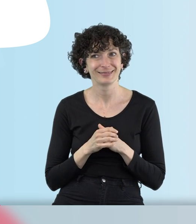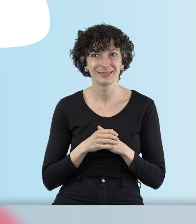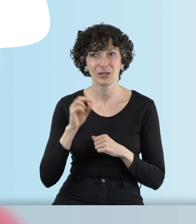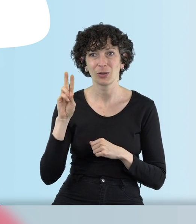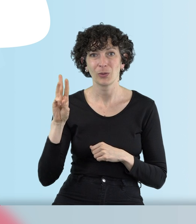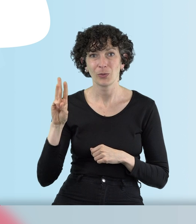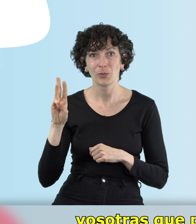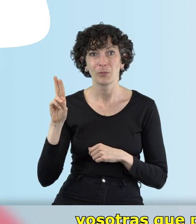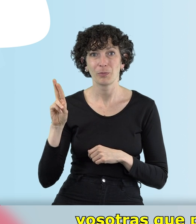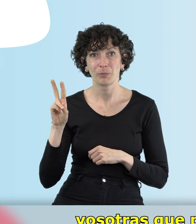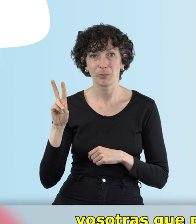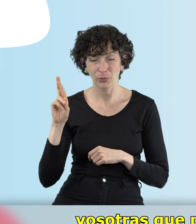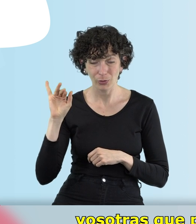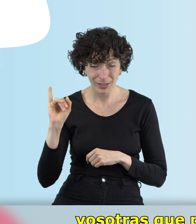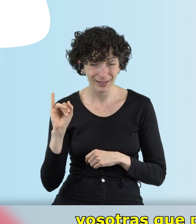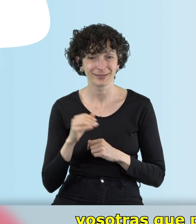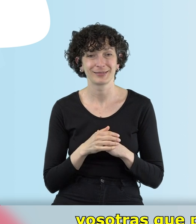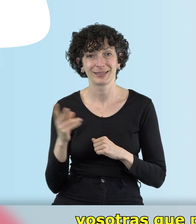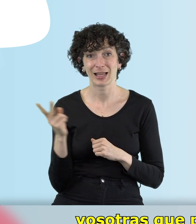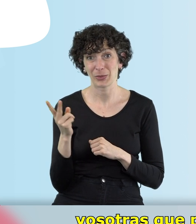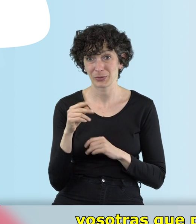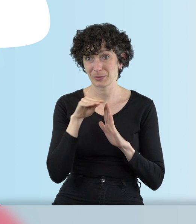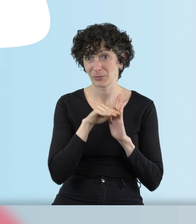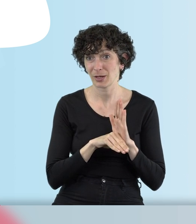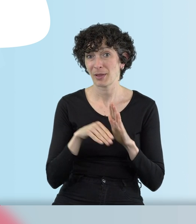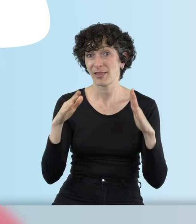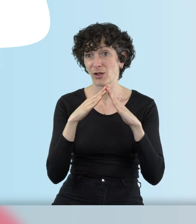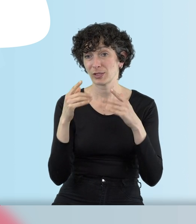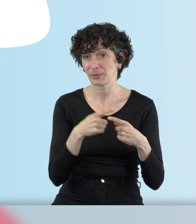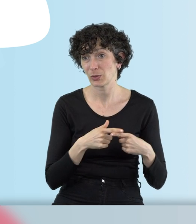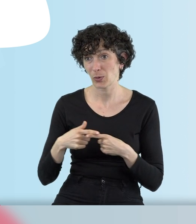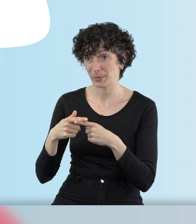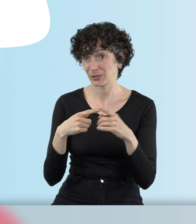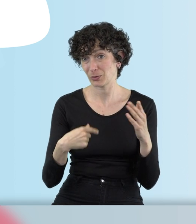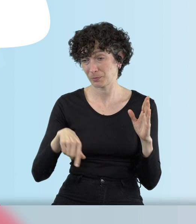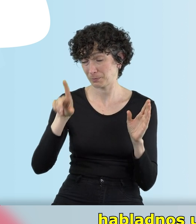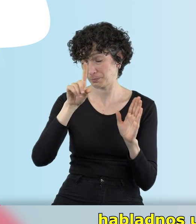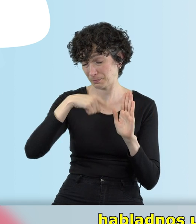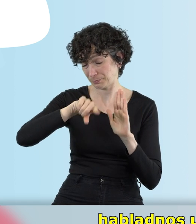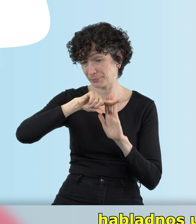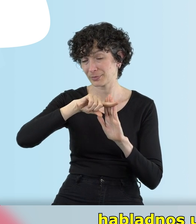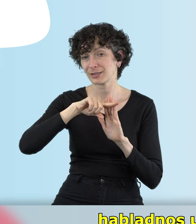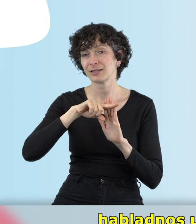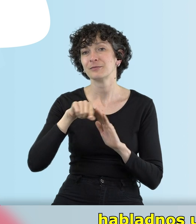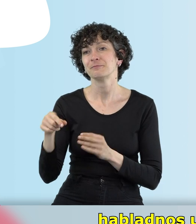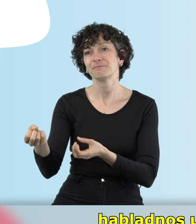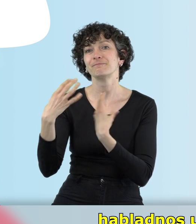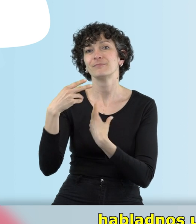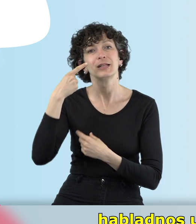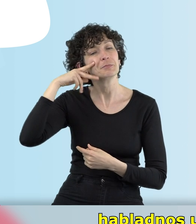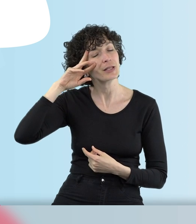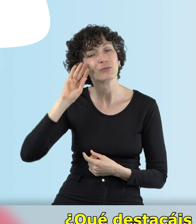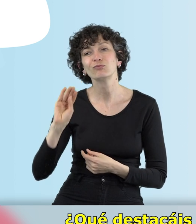Anaí y Puri, vosotras que participáis en el programa de alojamientos compartidos, habladnos un poco de